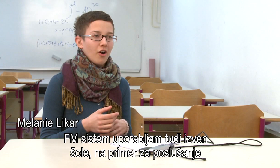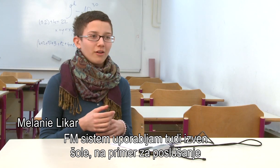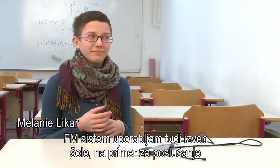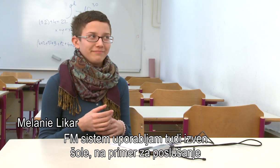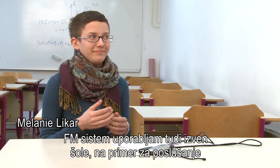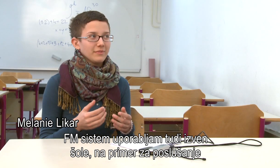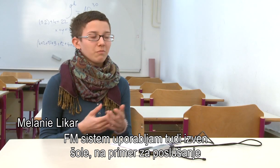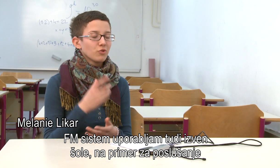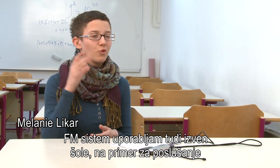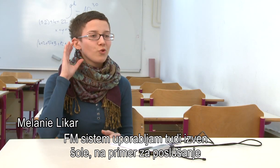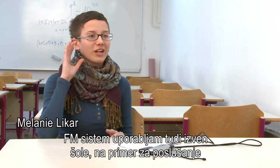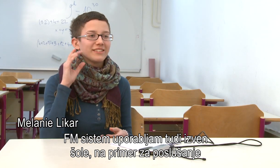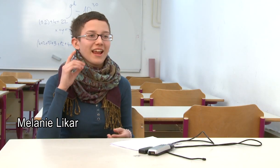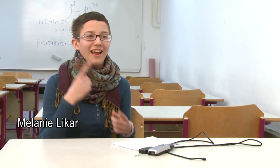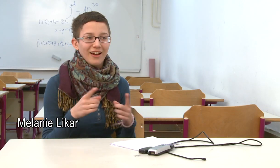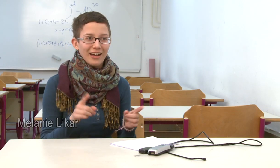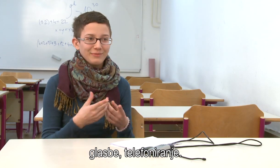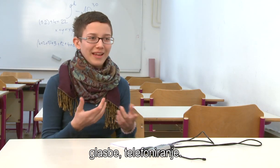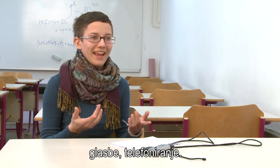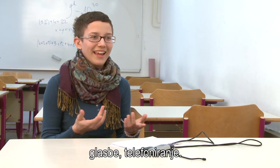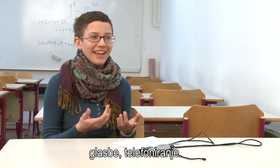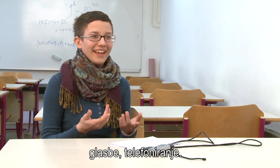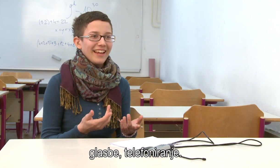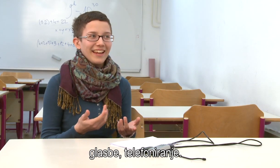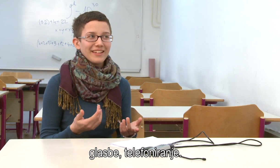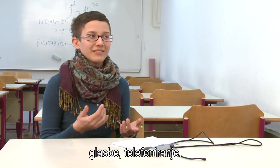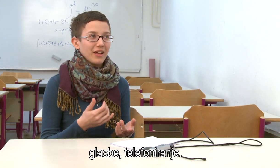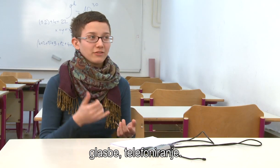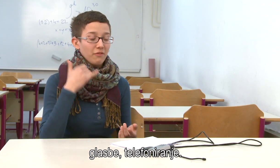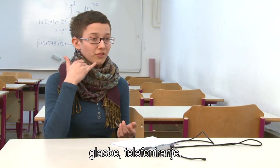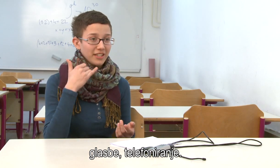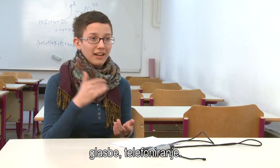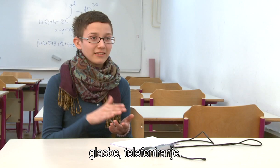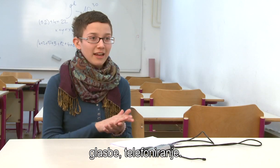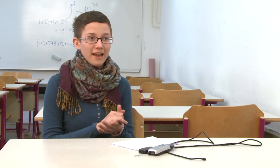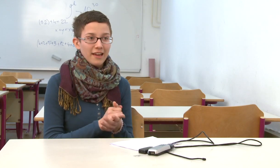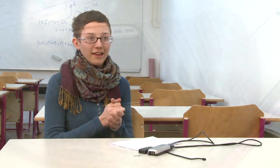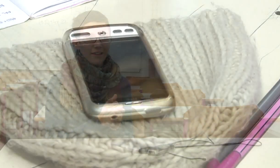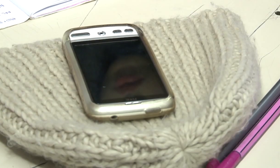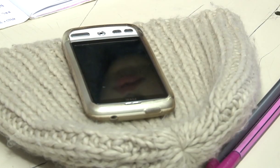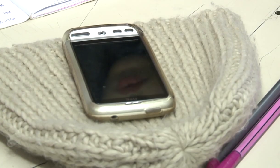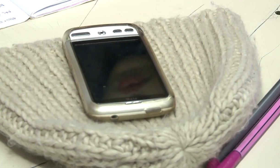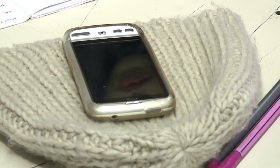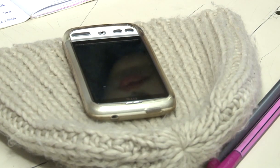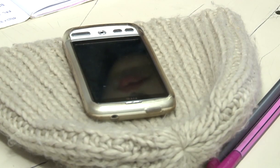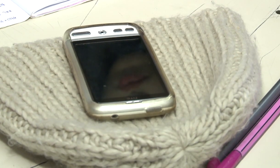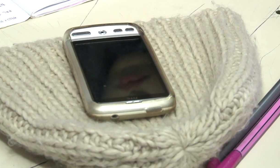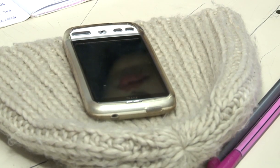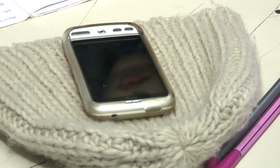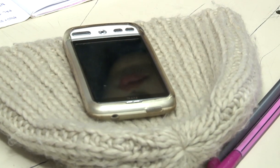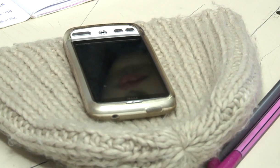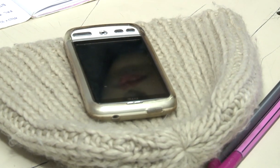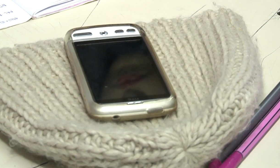recimo za poslušanje glasbe in za telefoniranje.